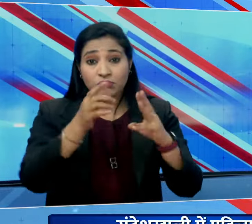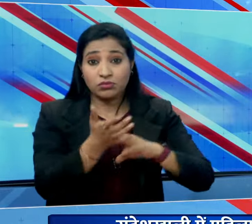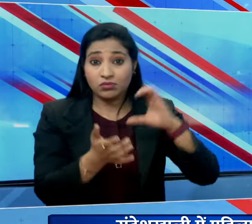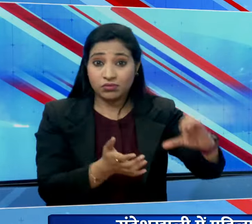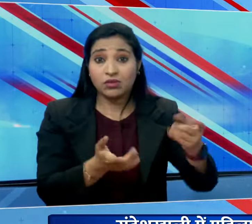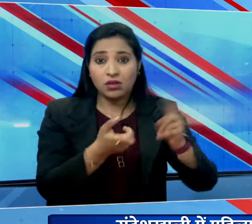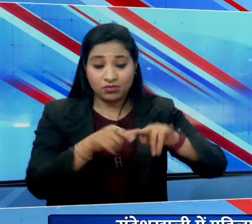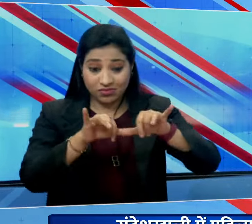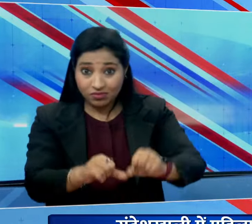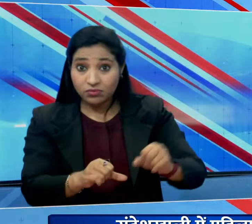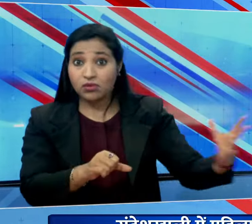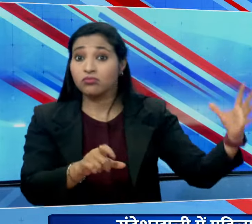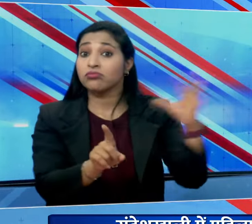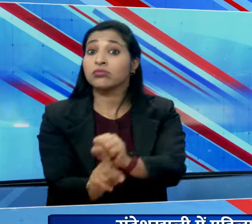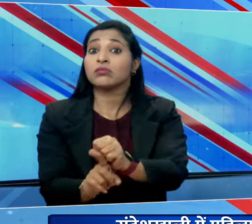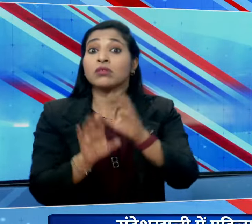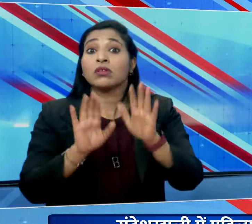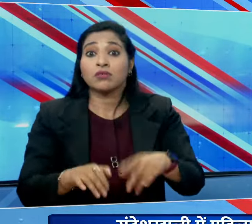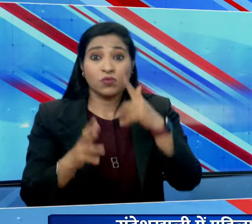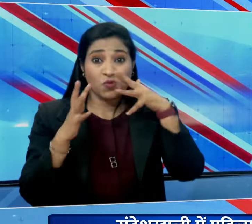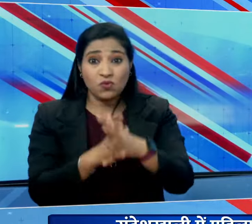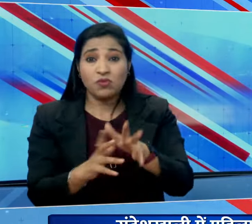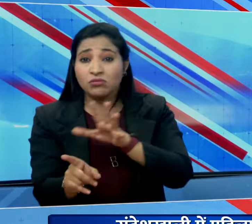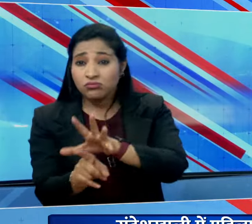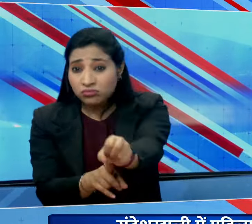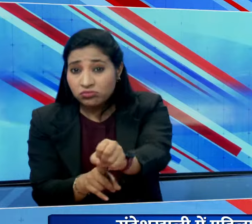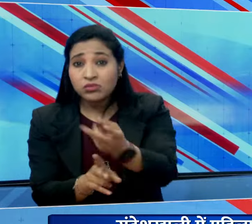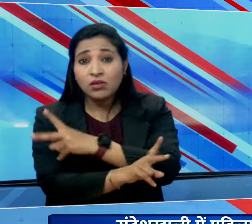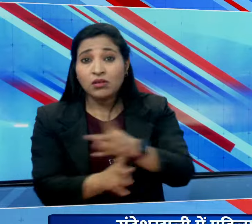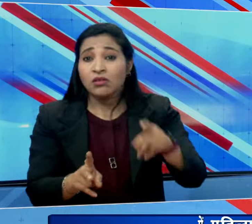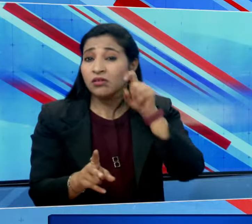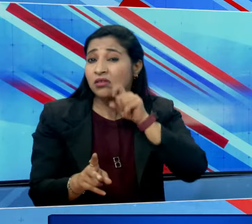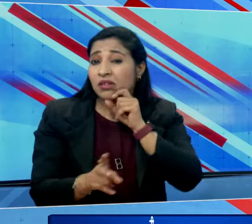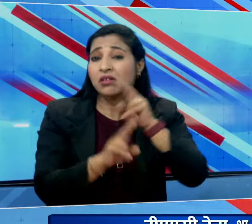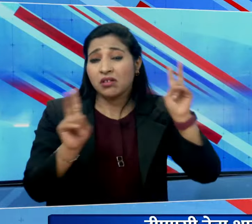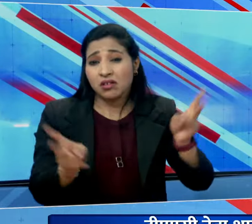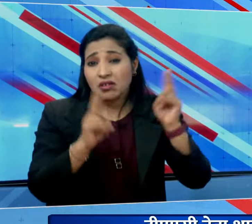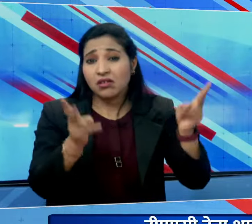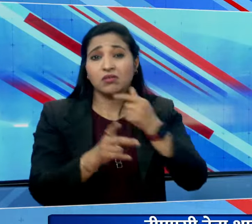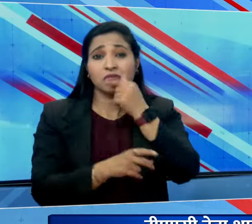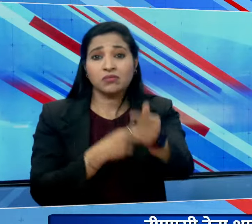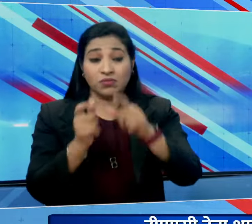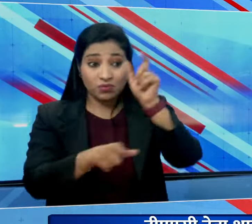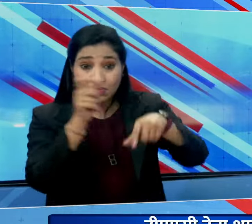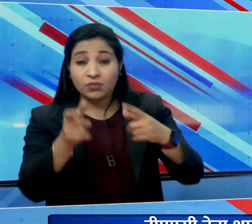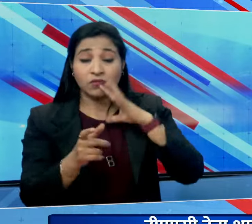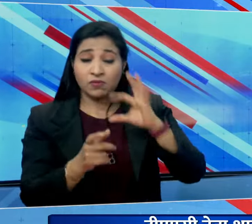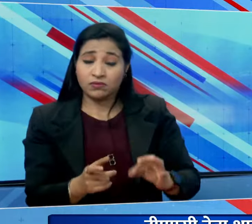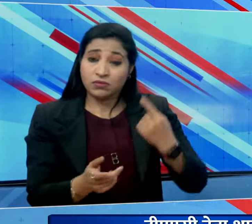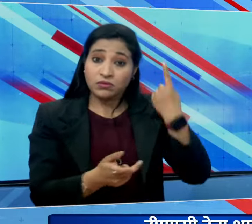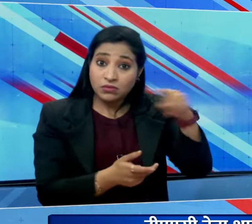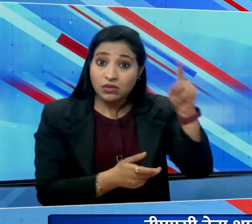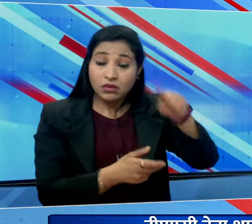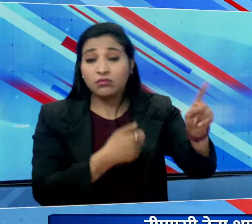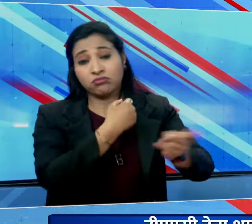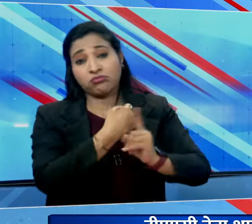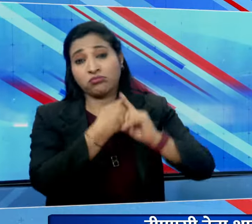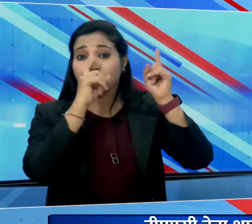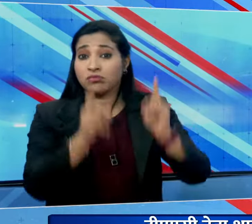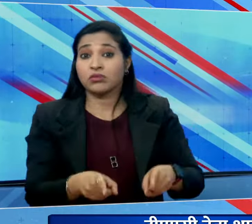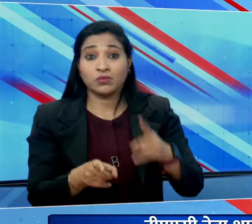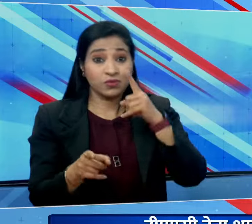जमीन पर कब्जा करने और महिलाओं के साथ यौन शोषण का आरोप लगाया है जिसे लेकर लोग न्याय की मांग कर रहे हैं संदेश